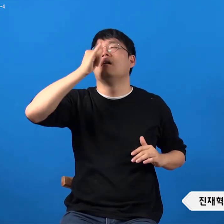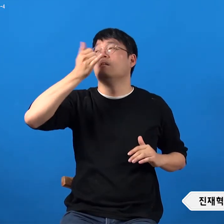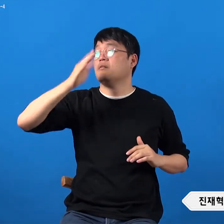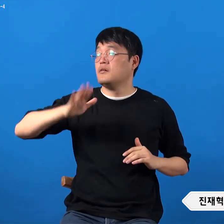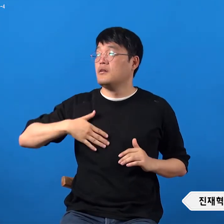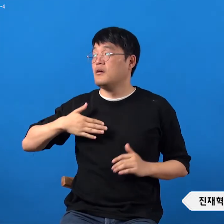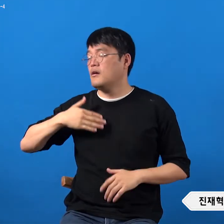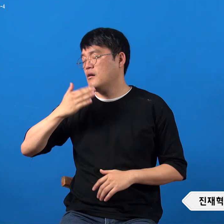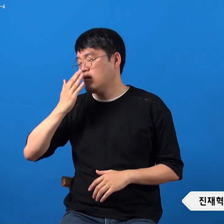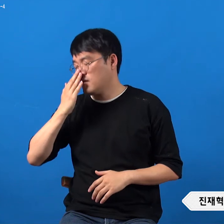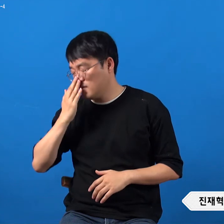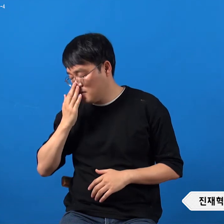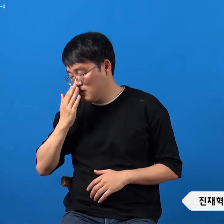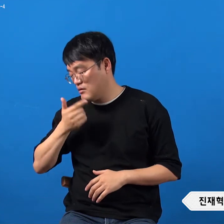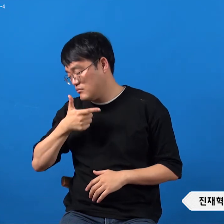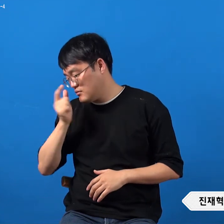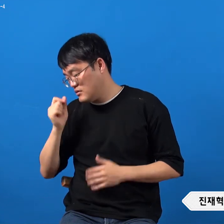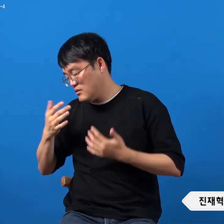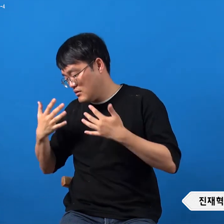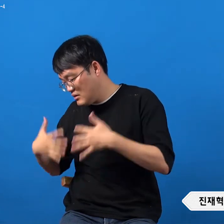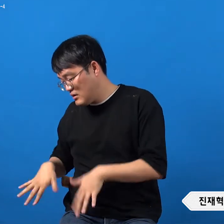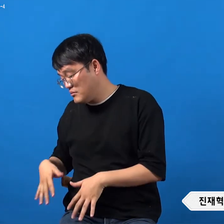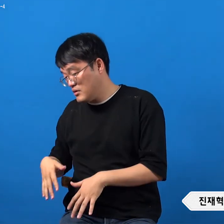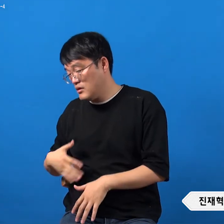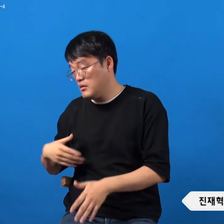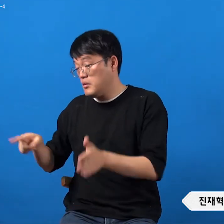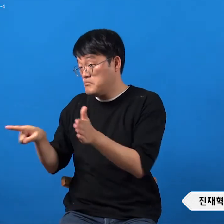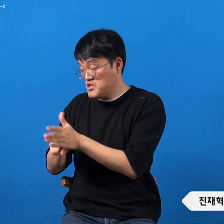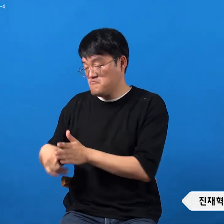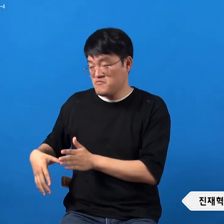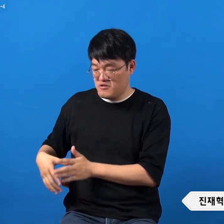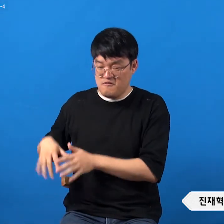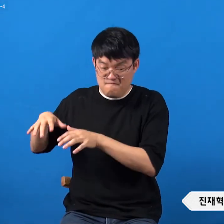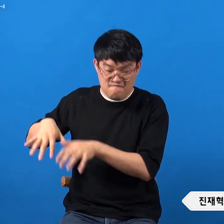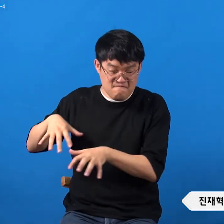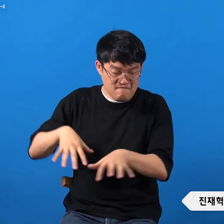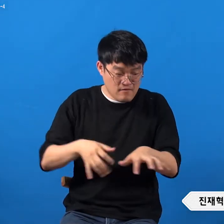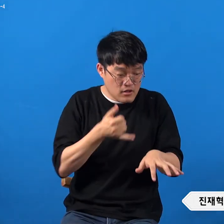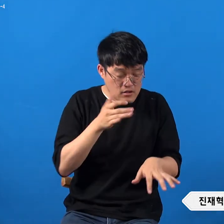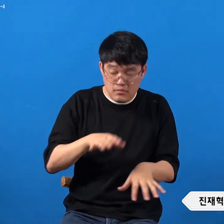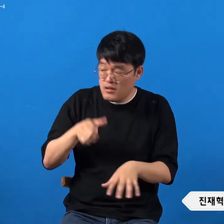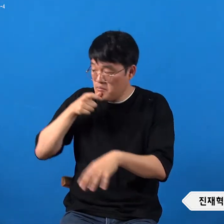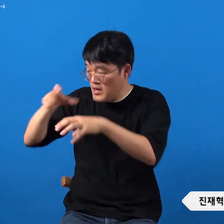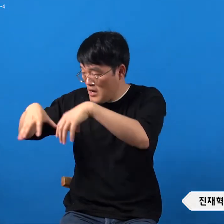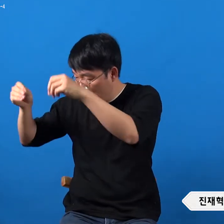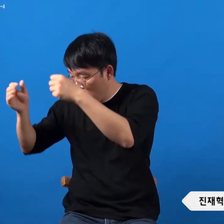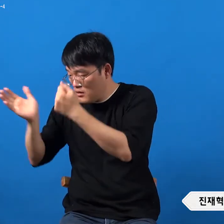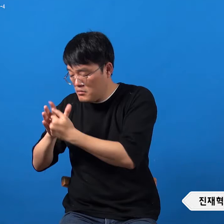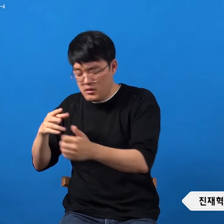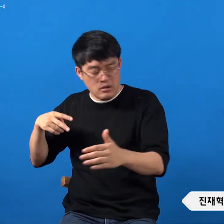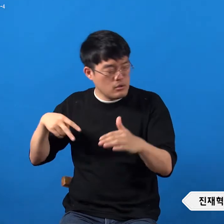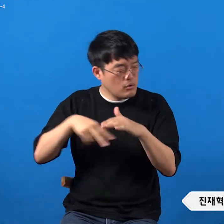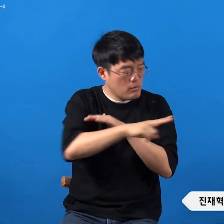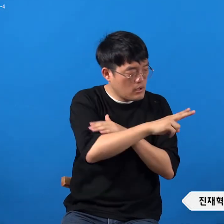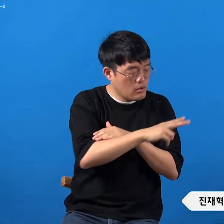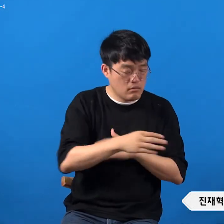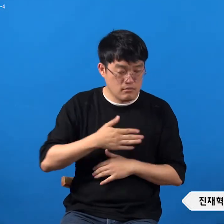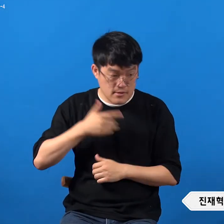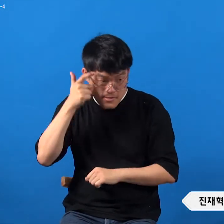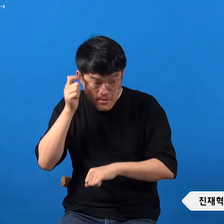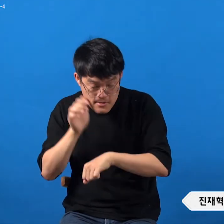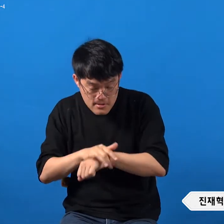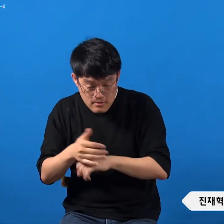연약합니다. 믿음이 있다고 먼 길 왔다고 하지만 기근을 향해 도망갔고 내 지혜로